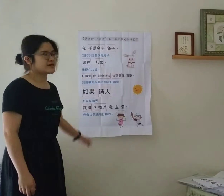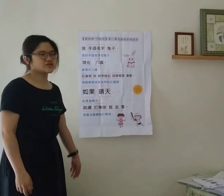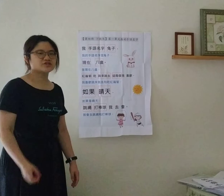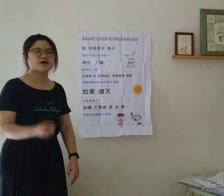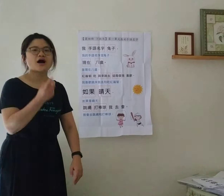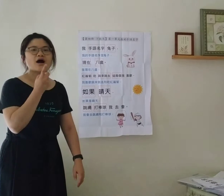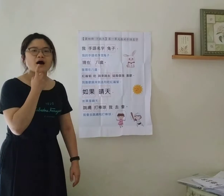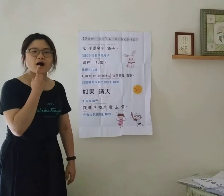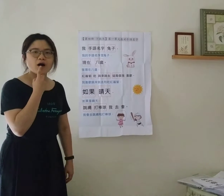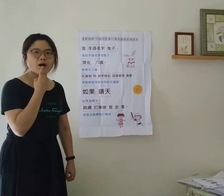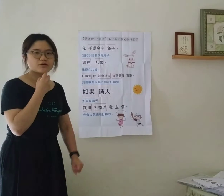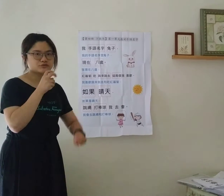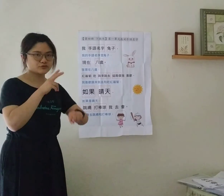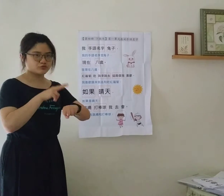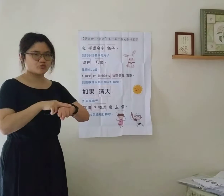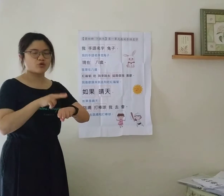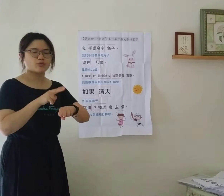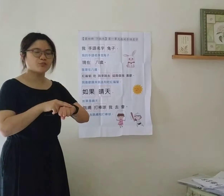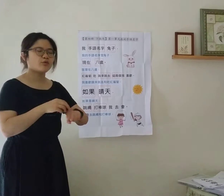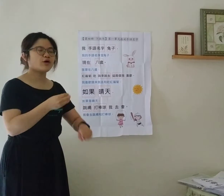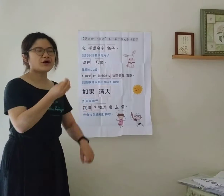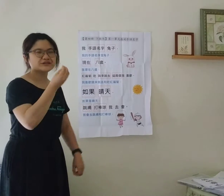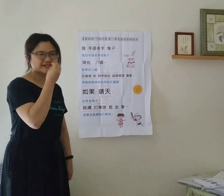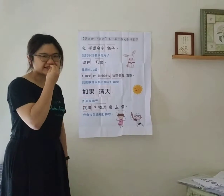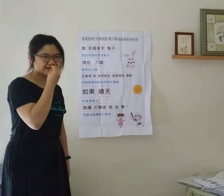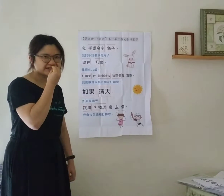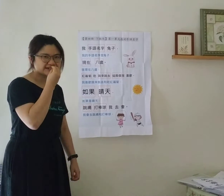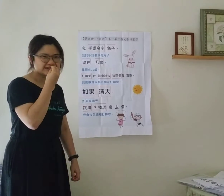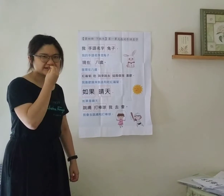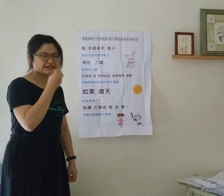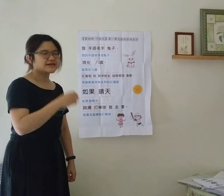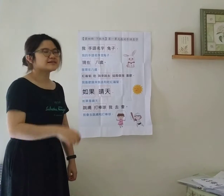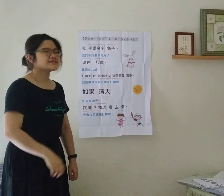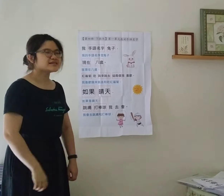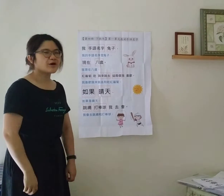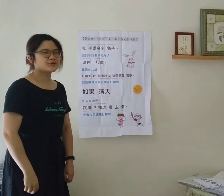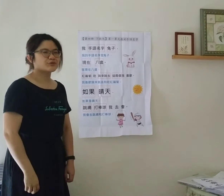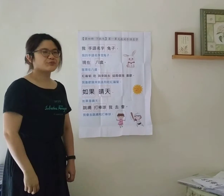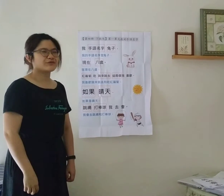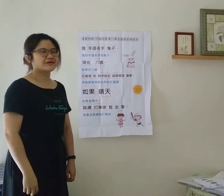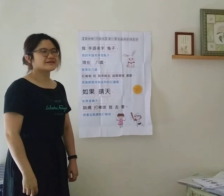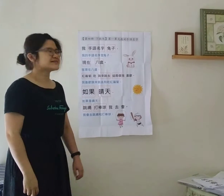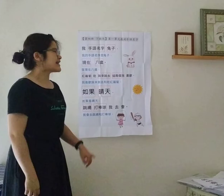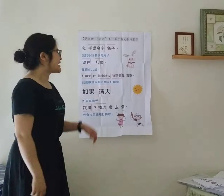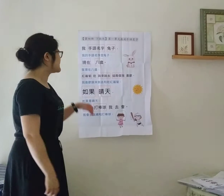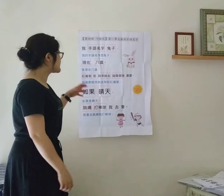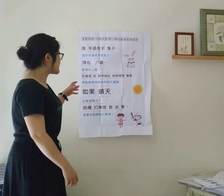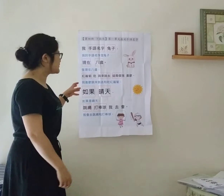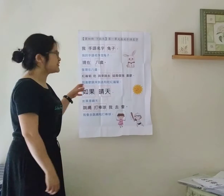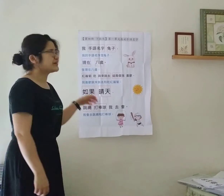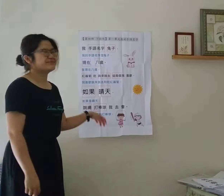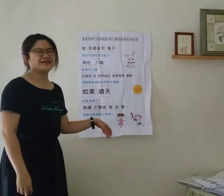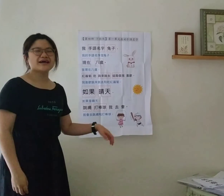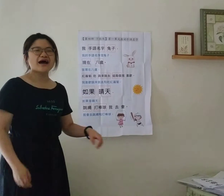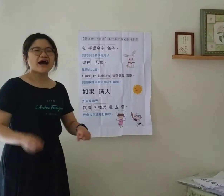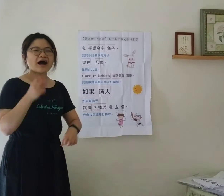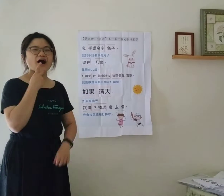是红萝卜吃。吃红萝卜在手语会比